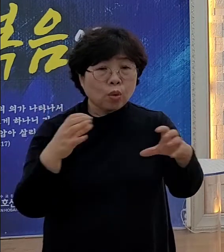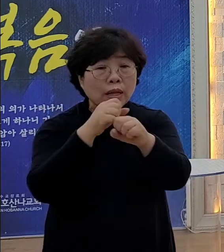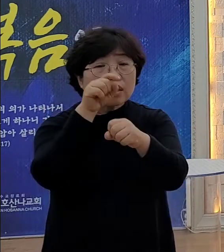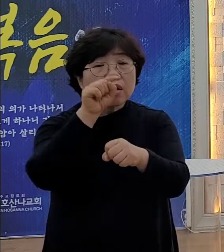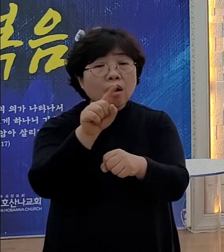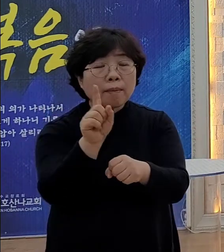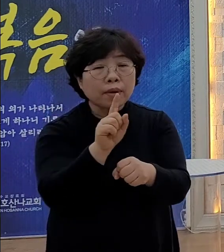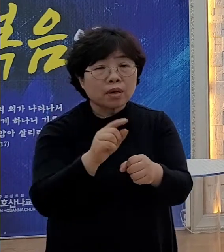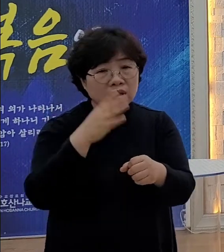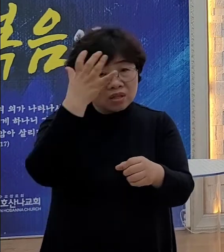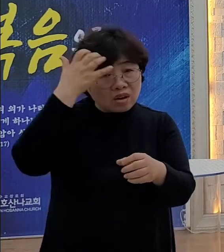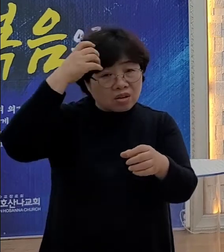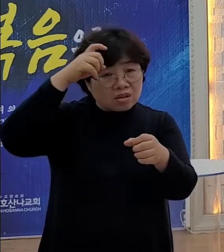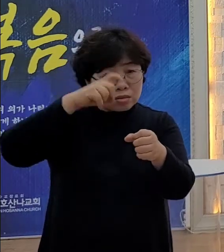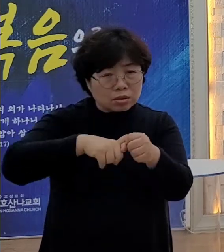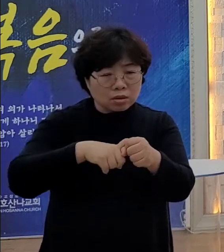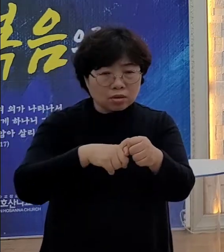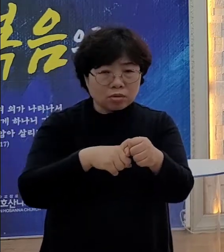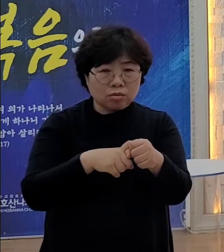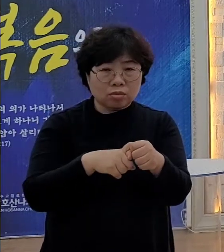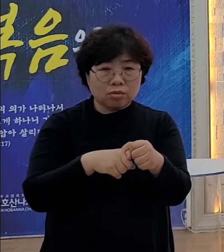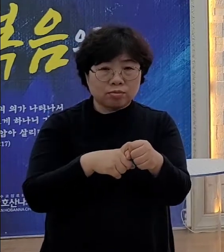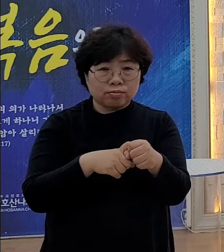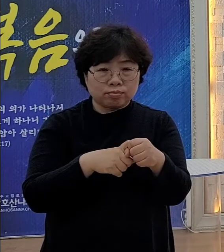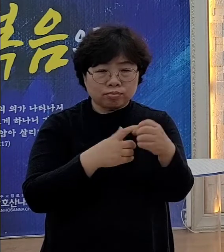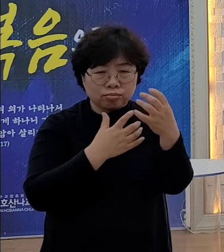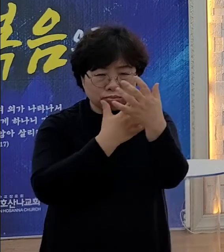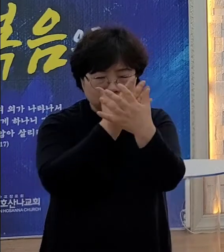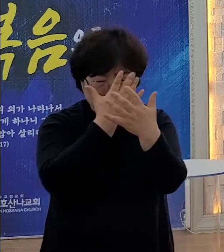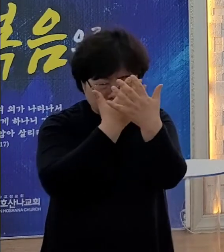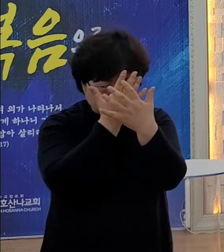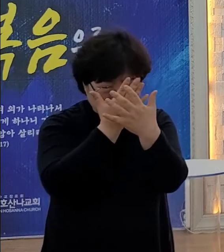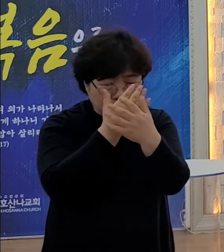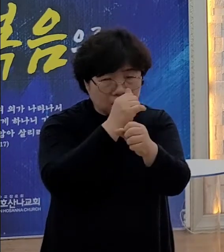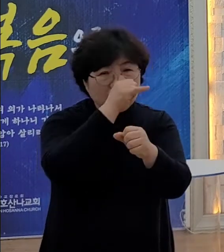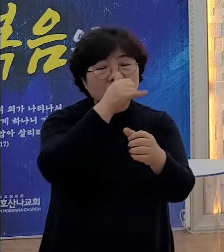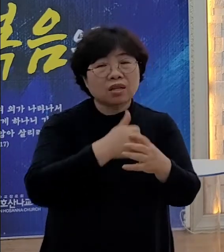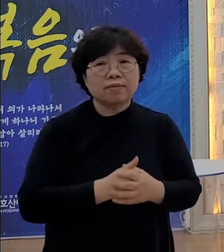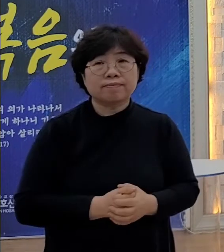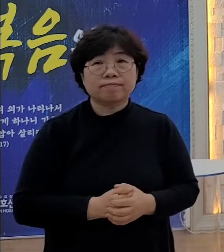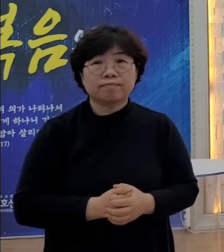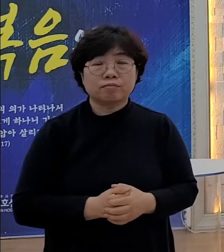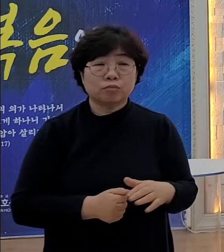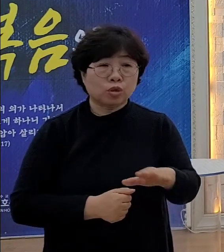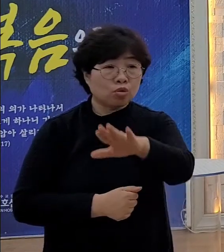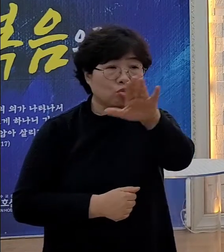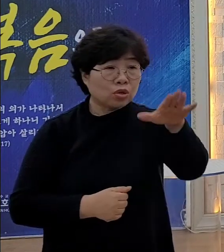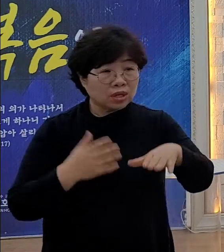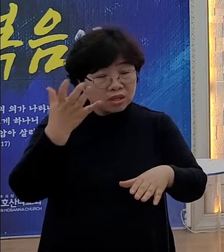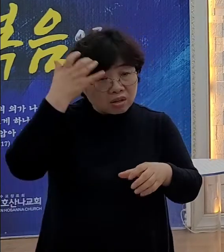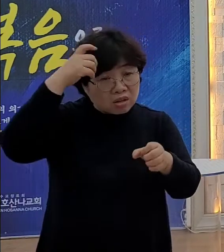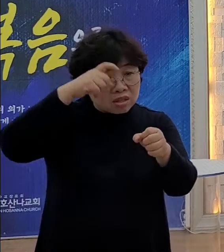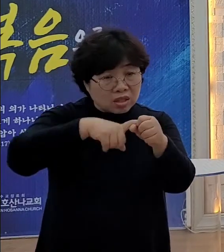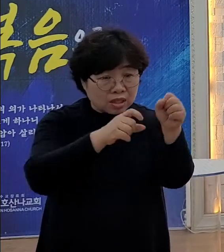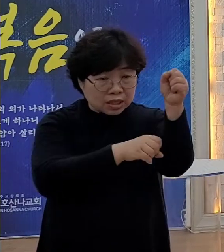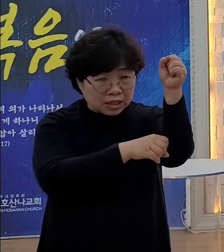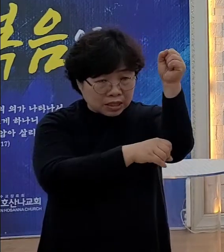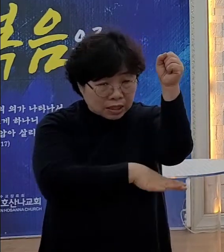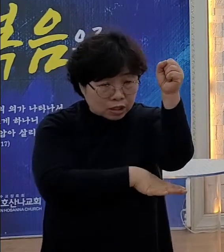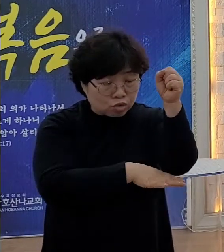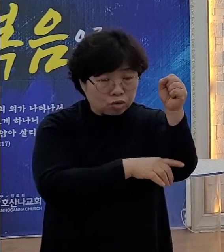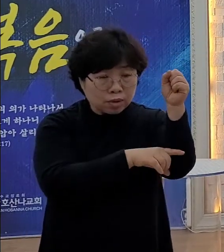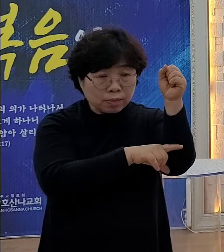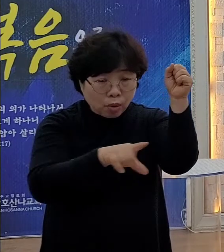우리는 영적으로 너무 우둔해졌다는 거예요. 우리가 우리의 영적인 이 기준을,